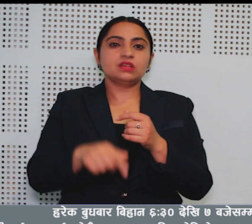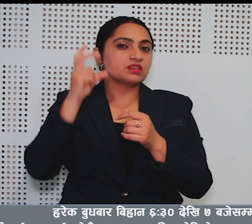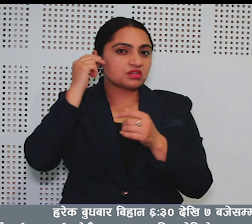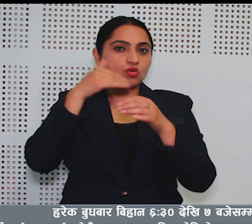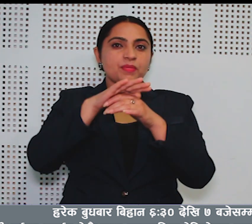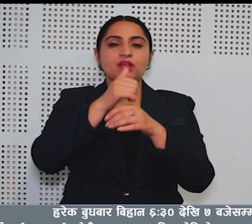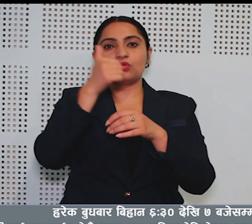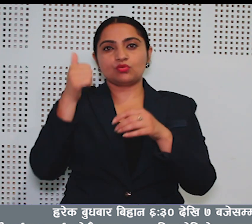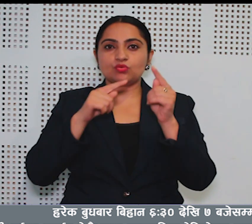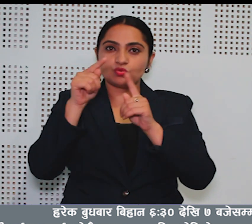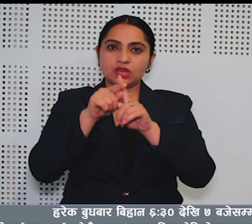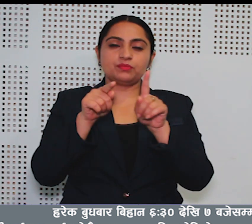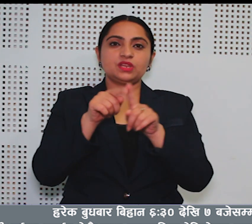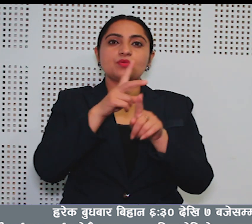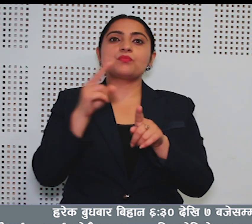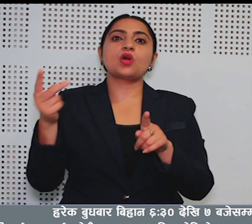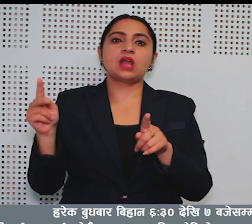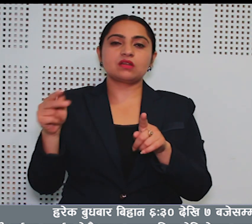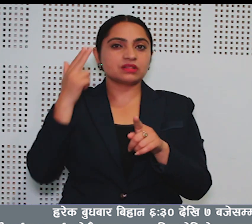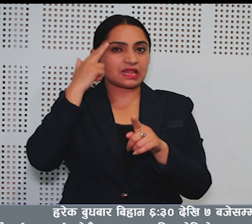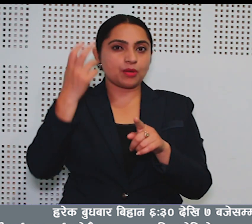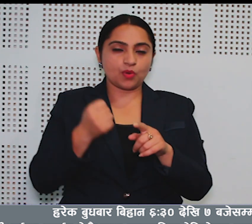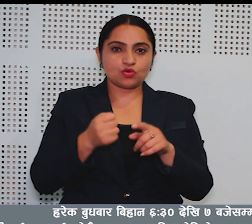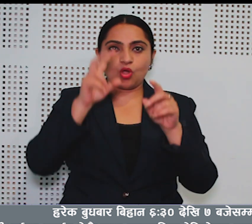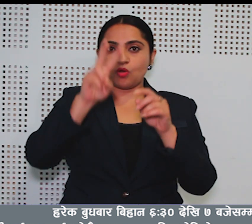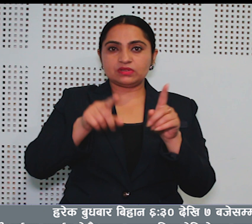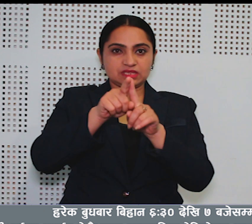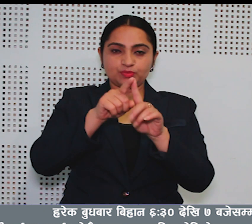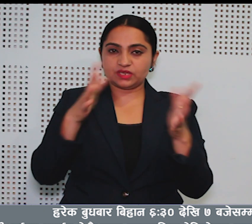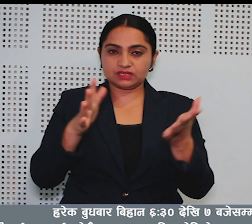कुनै पनि प्रकारको थाहा पाउने अवस्था पनि छैन।